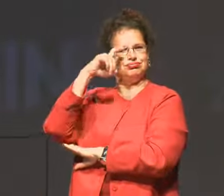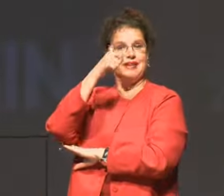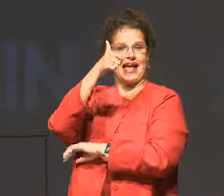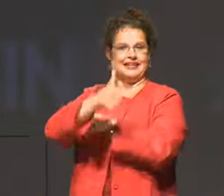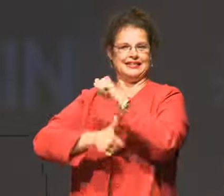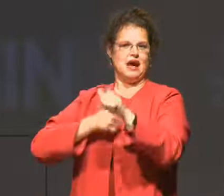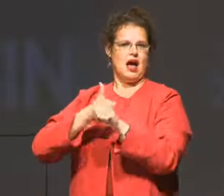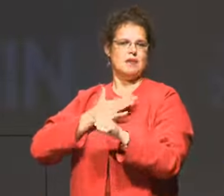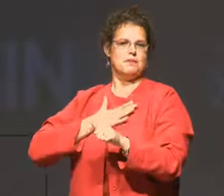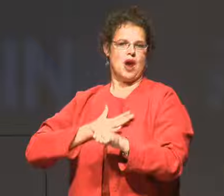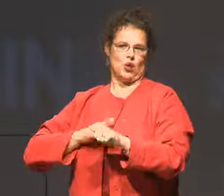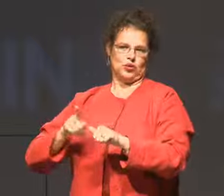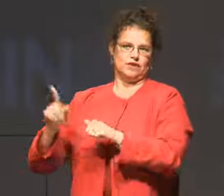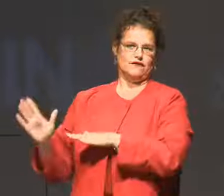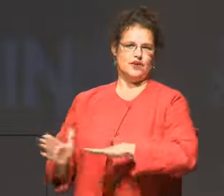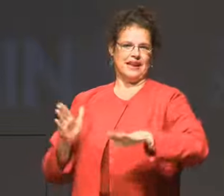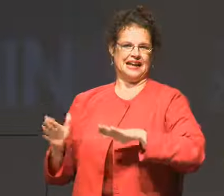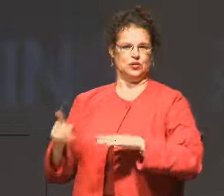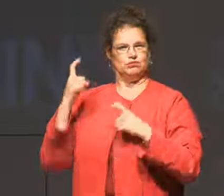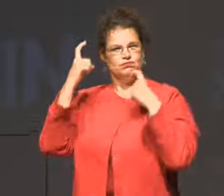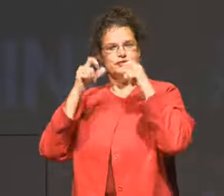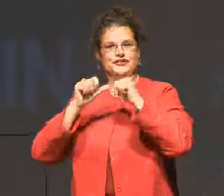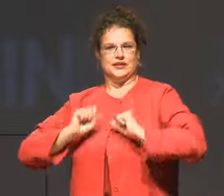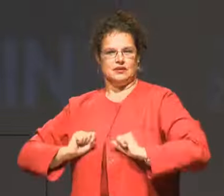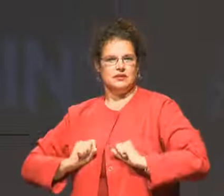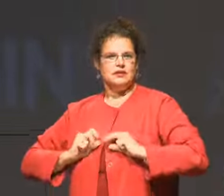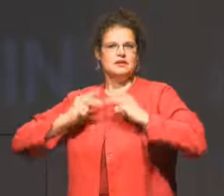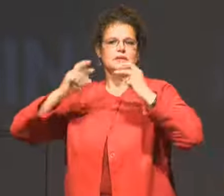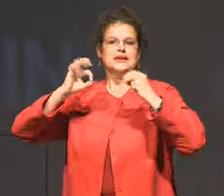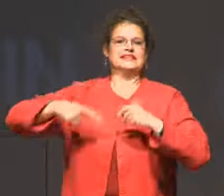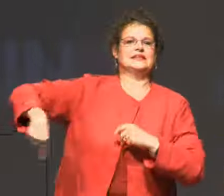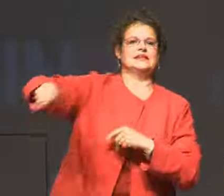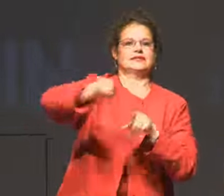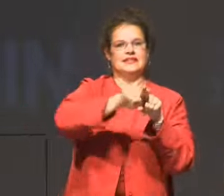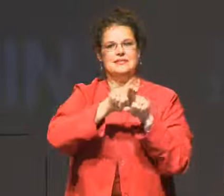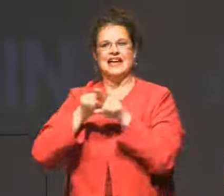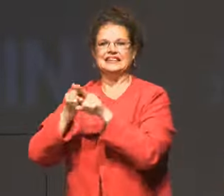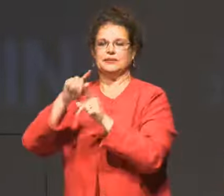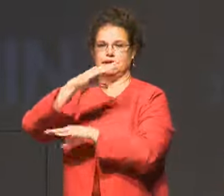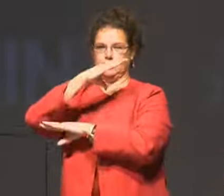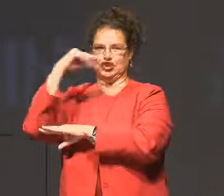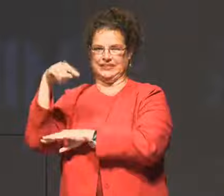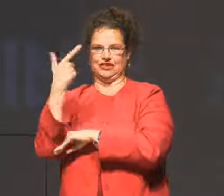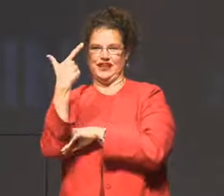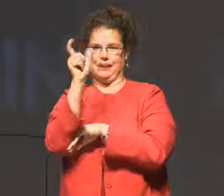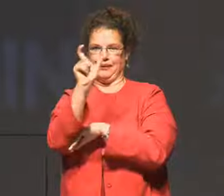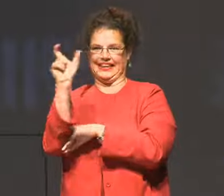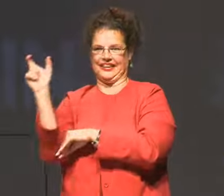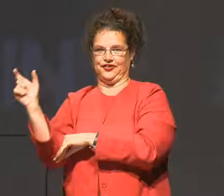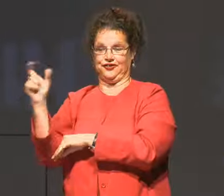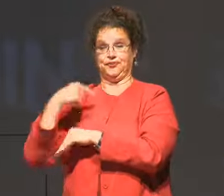zur Klärung beizutragen. Ich habe ein Jahr gebraucht, habe mich lange mit diesem